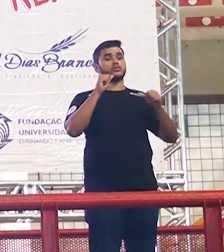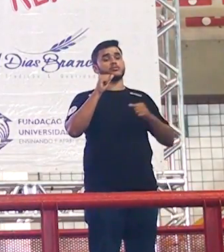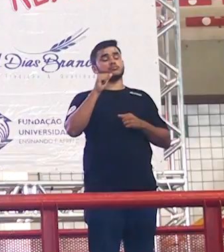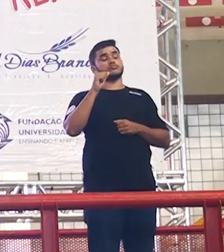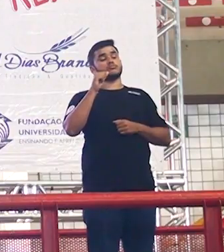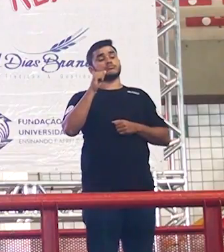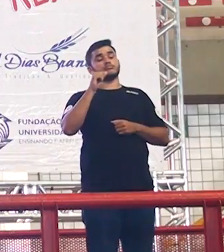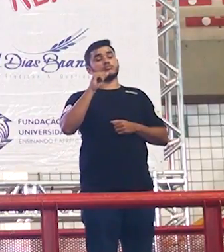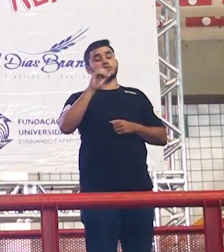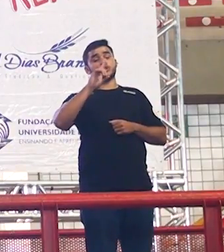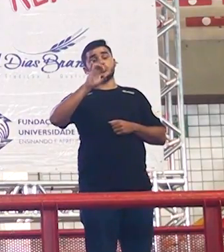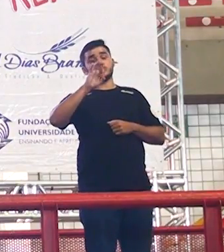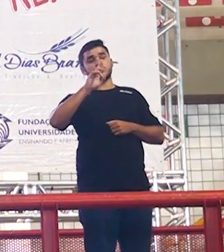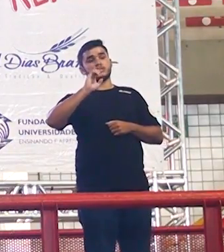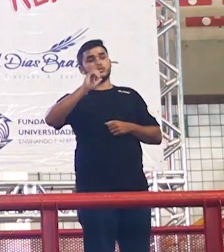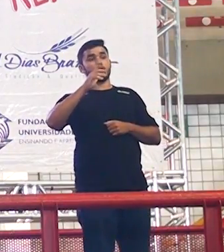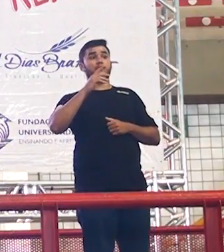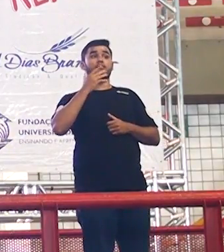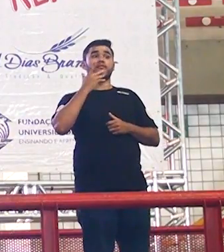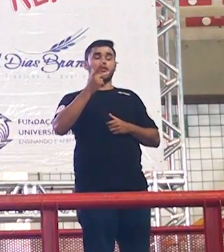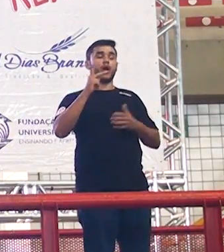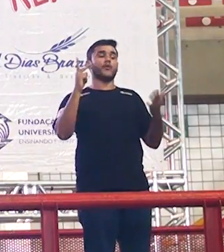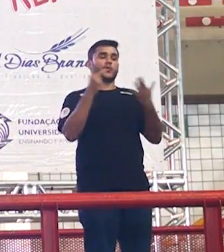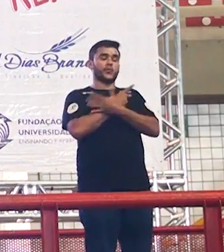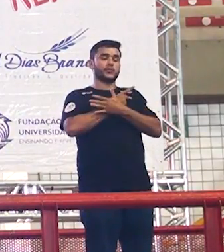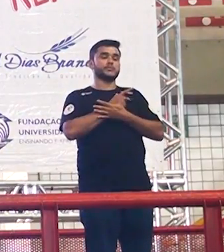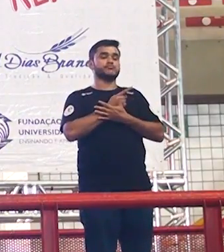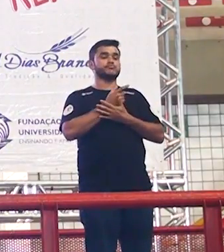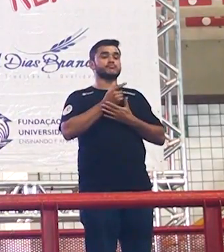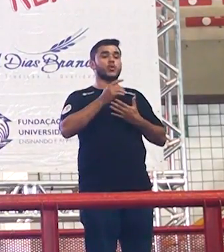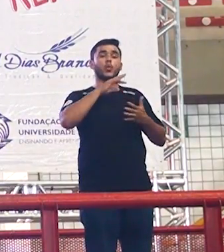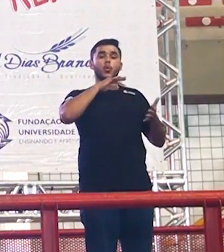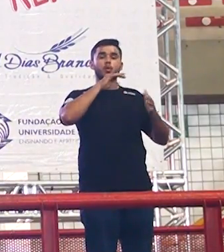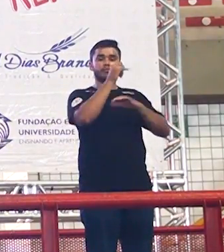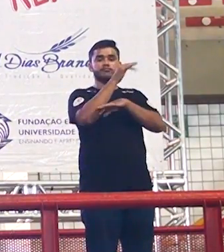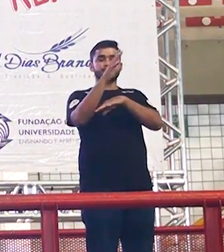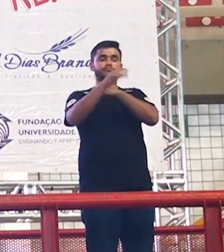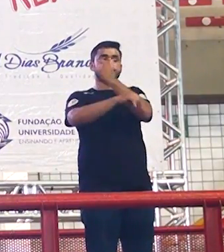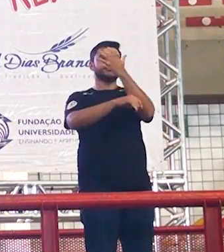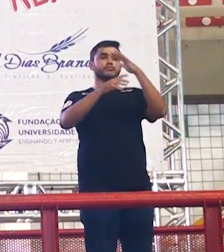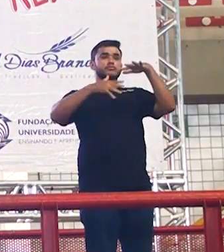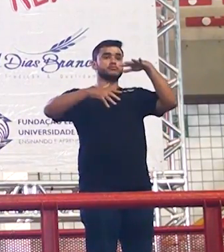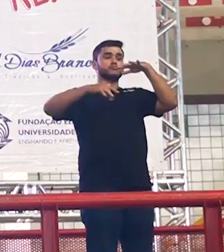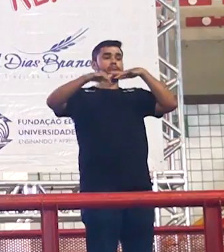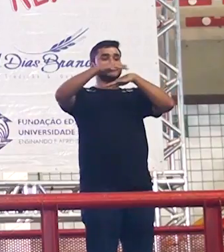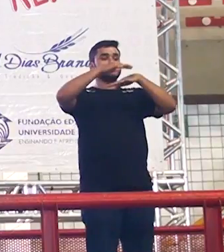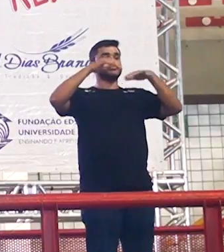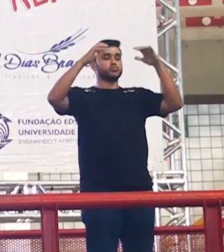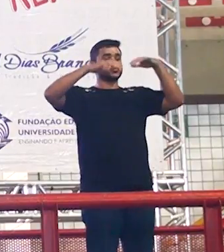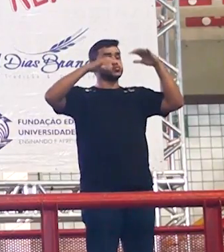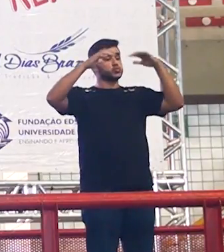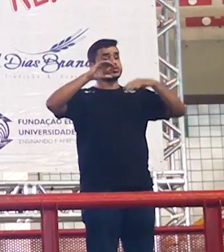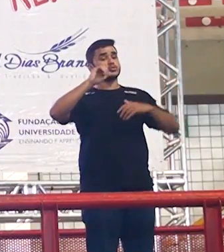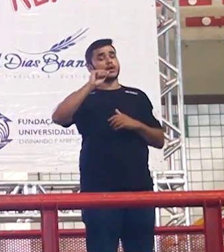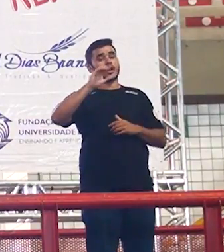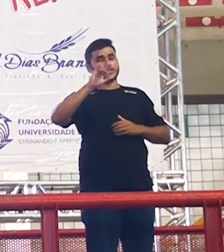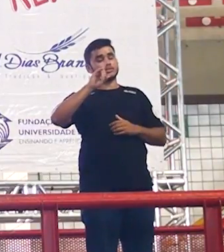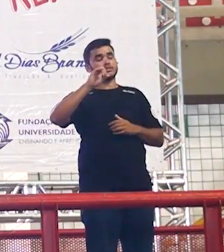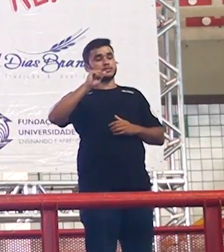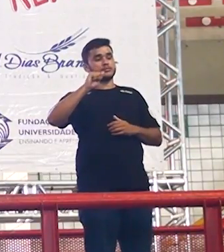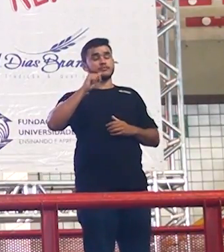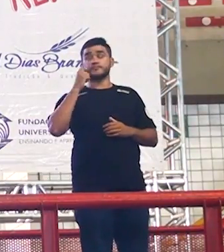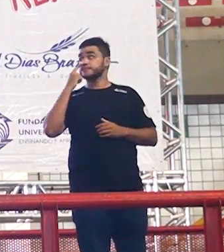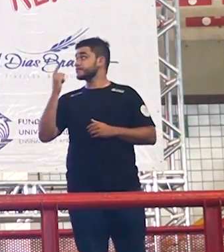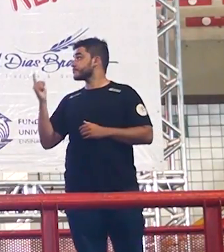passou a produzir muita chuva ácida. Óleo diesel é o combustível fóssil que mais contribui para a formação de chuva